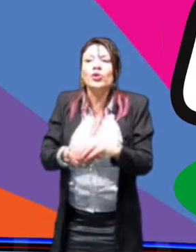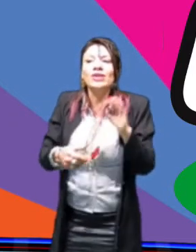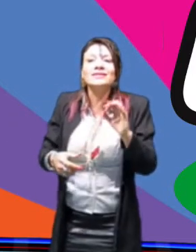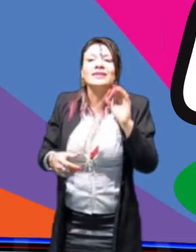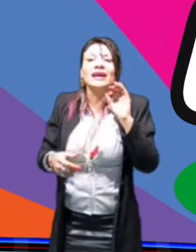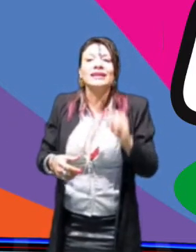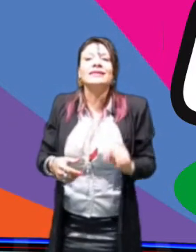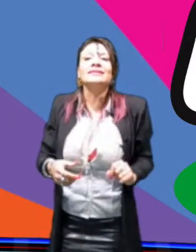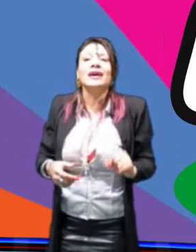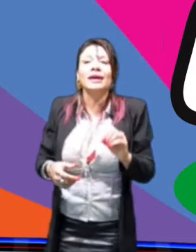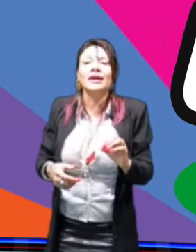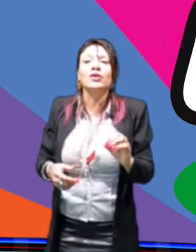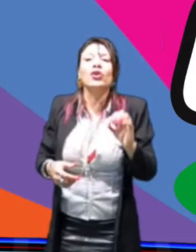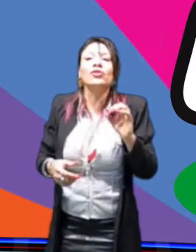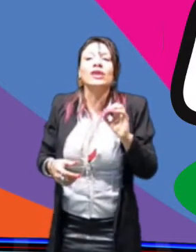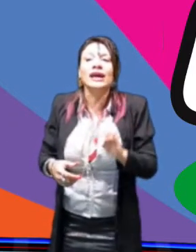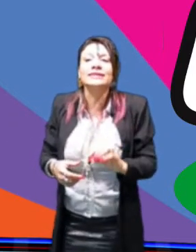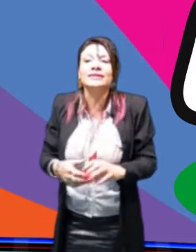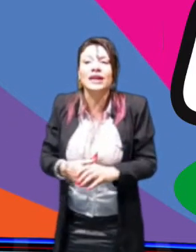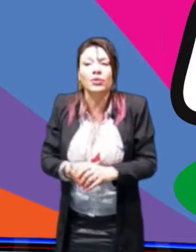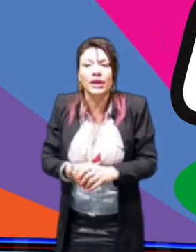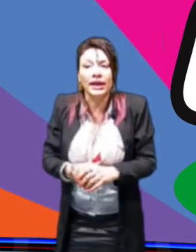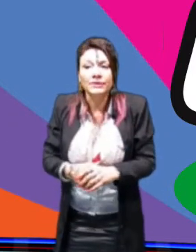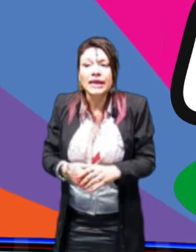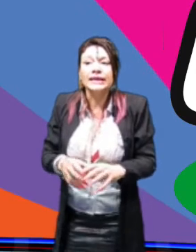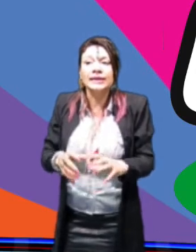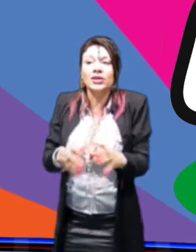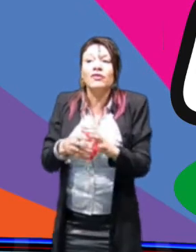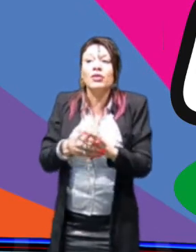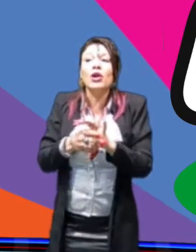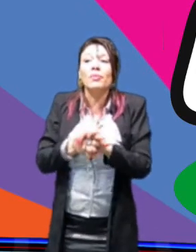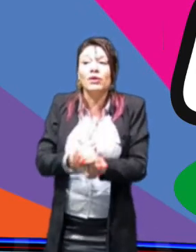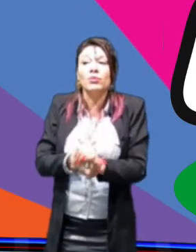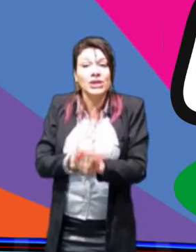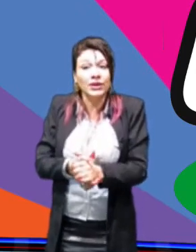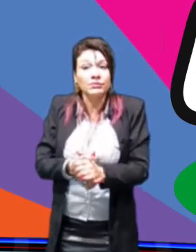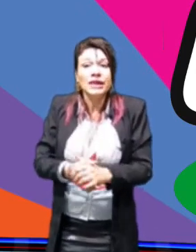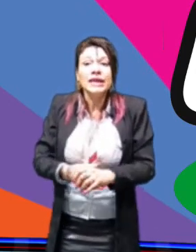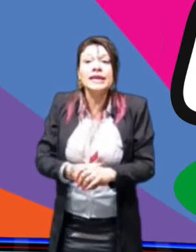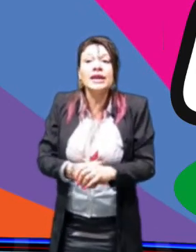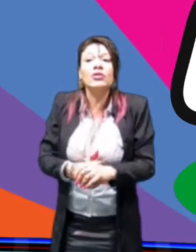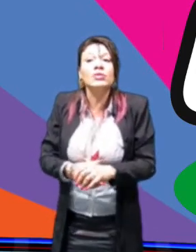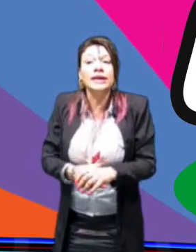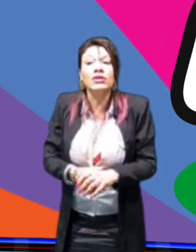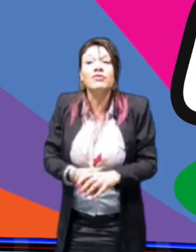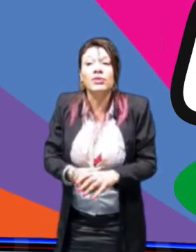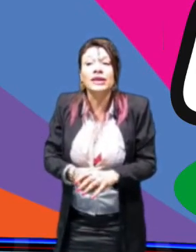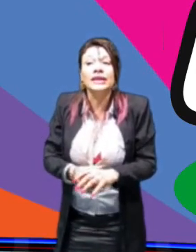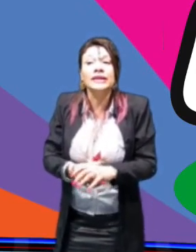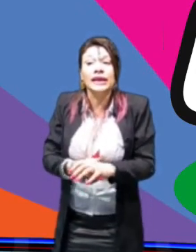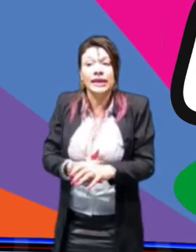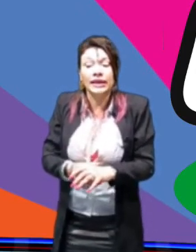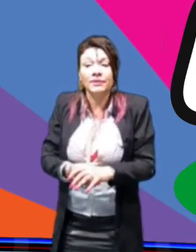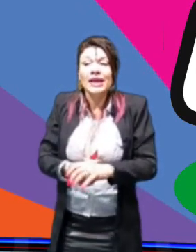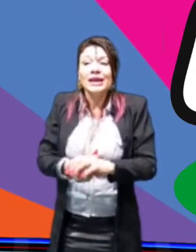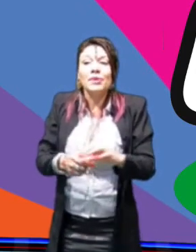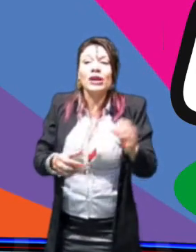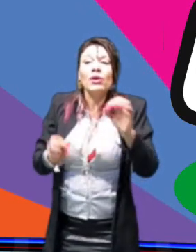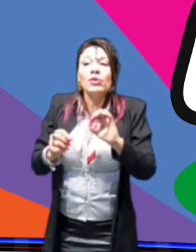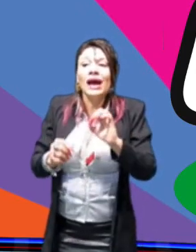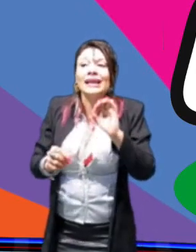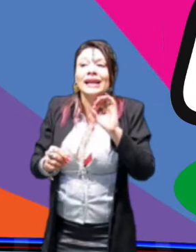10 sindicalistas amagan con dejar la central obrera. Están disconformes con Pablo Moyano y el comunicado en favor de Cristina Kirchner. Pero